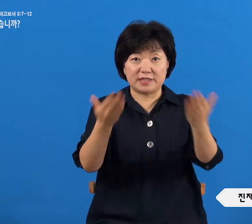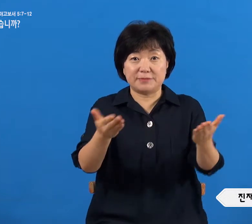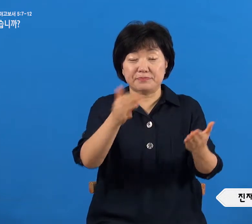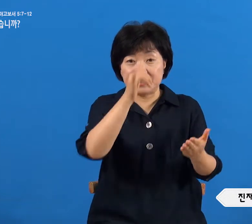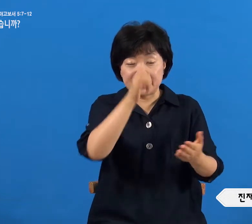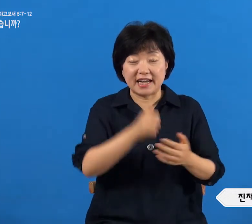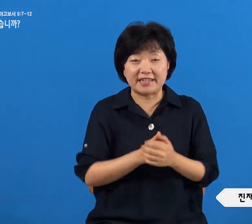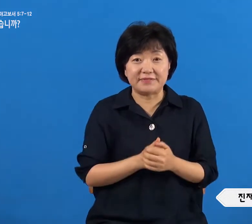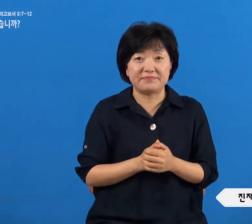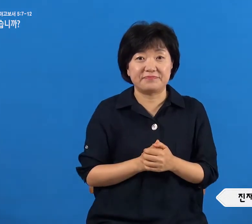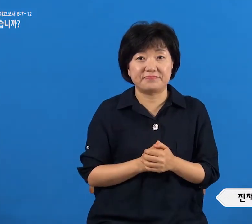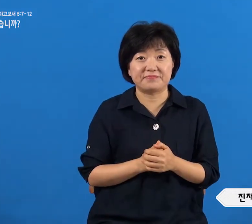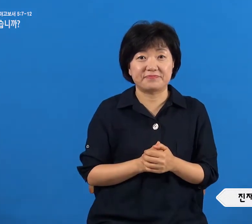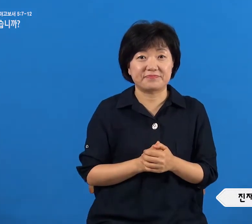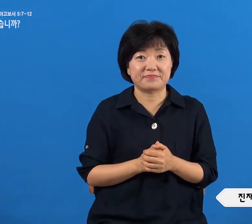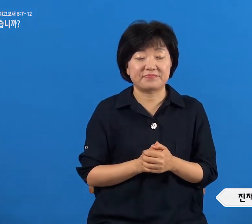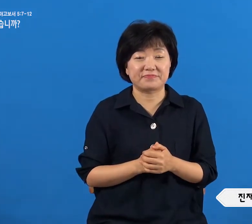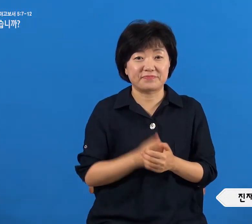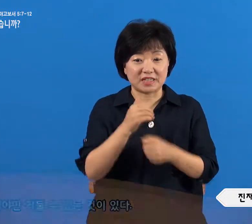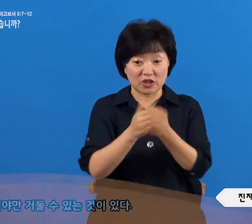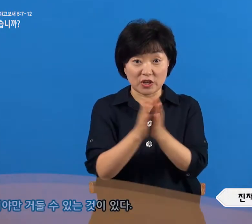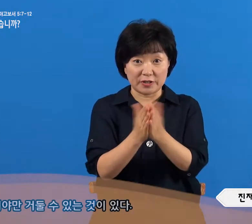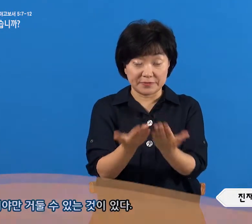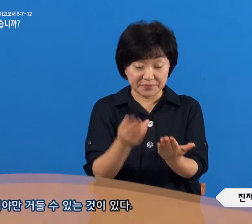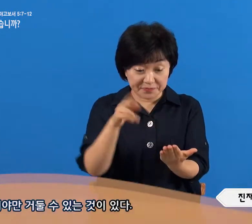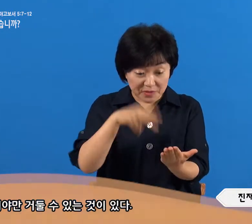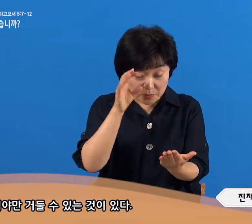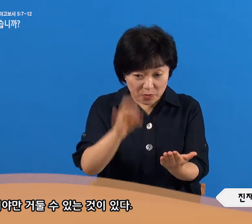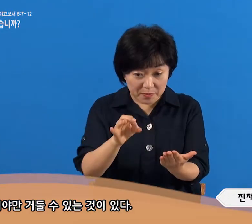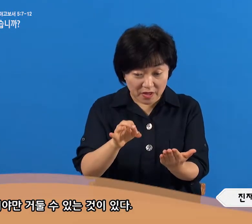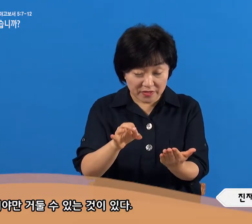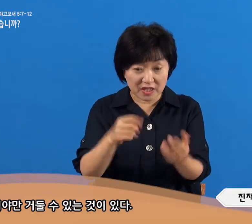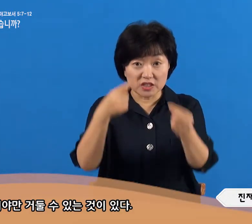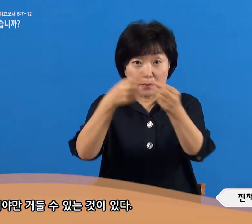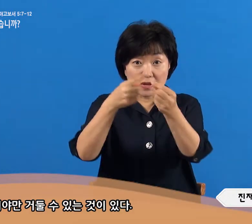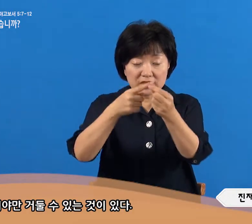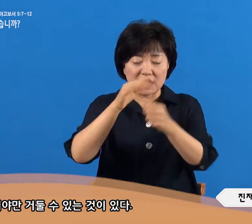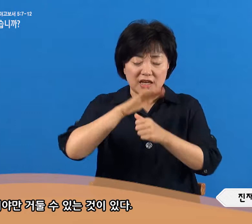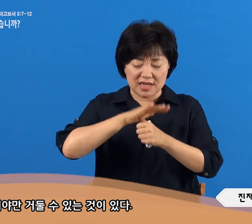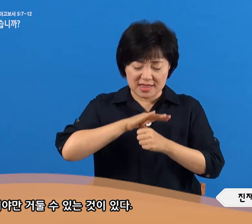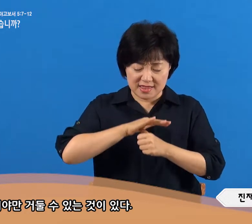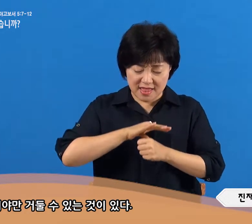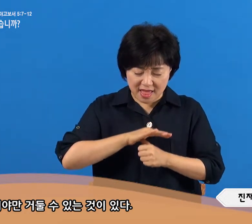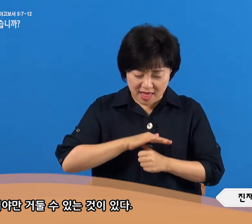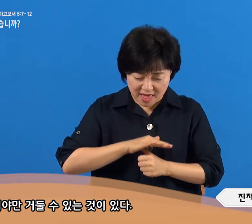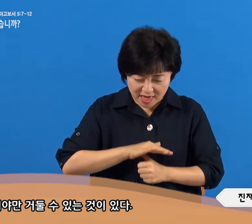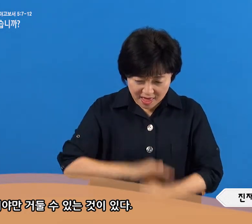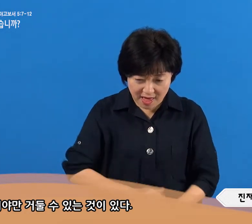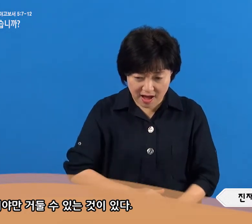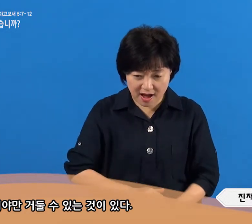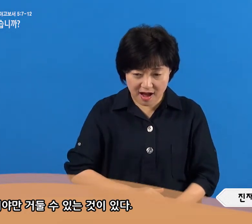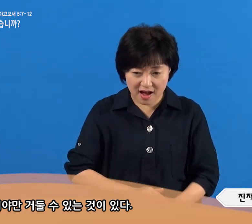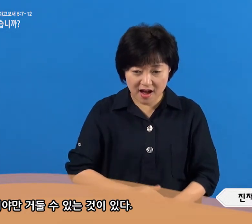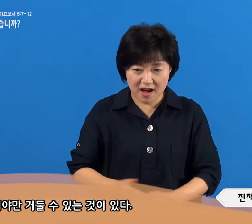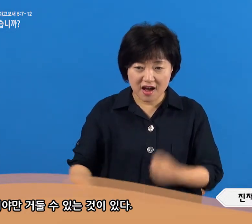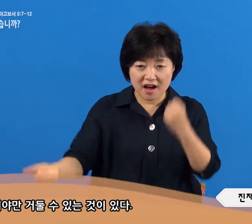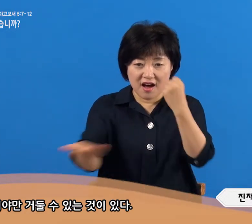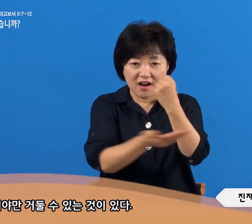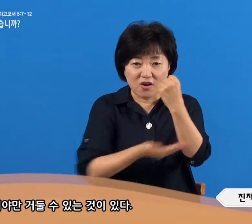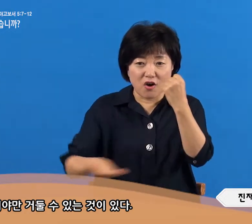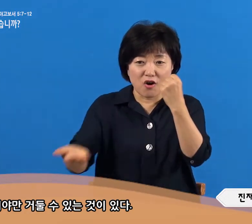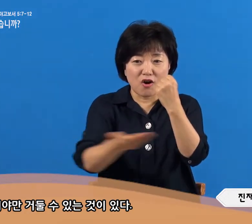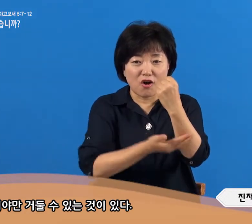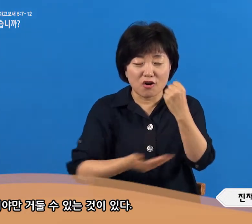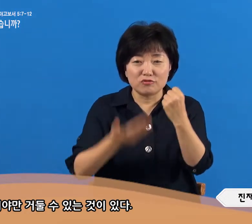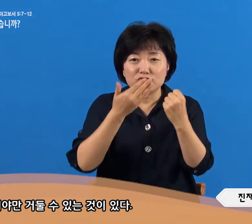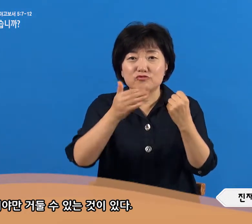한번 말씀을 볼까요? 첫째, 인내해야만 거둘 수 있는 것이 있기 때문에